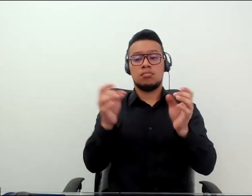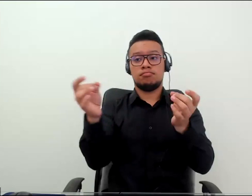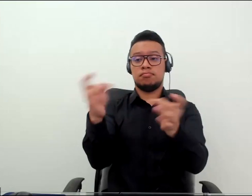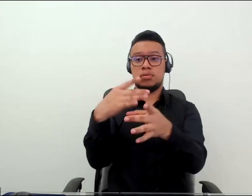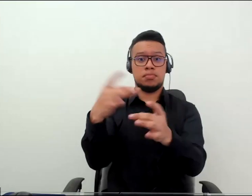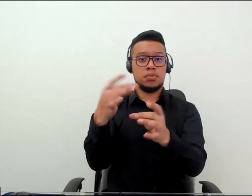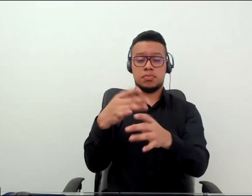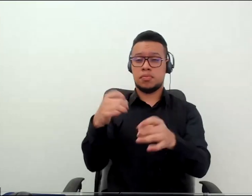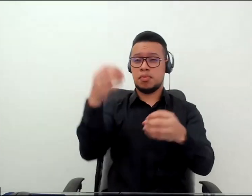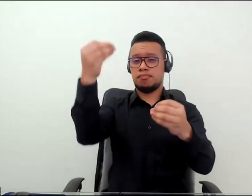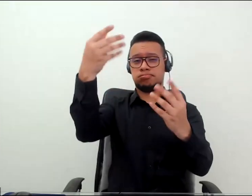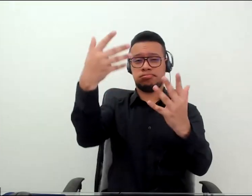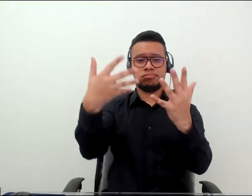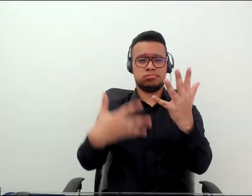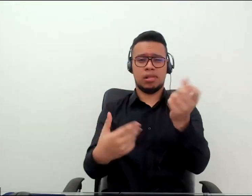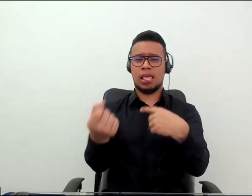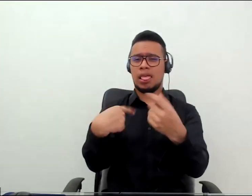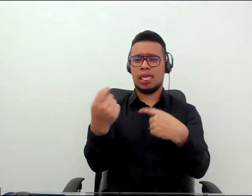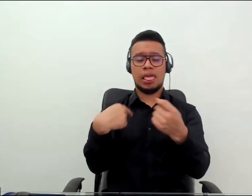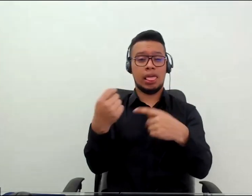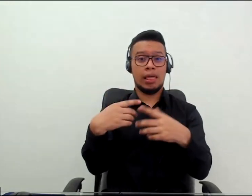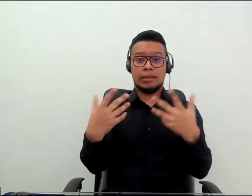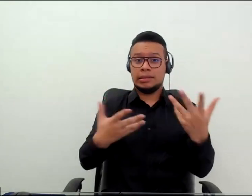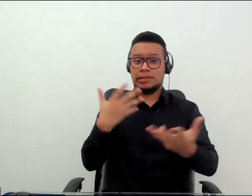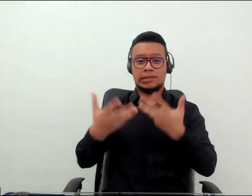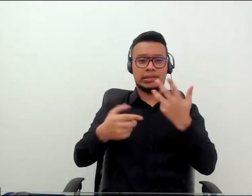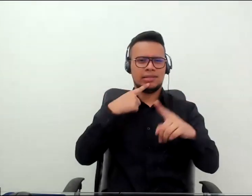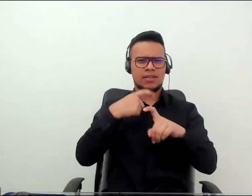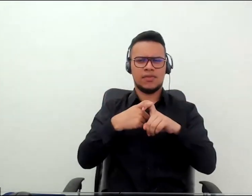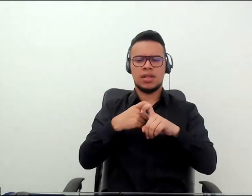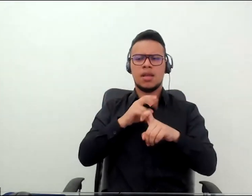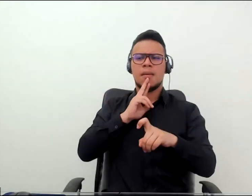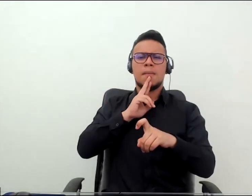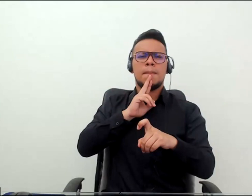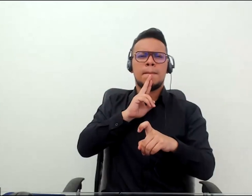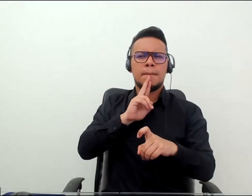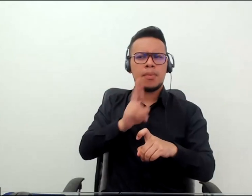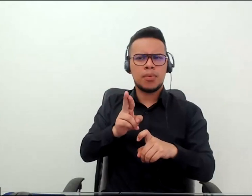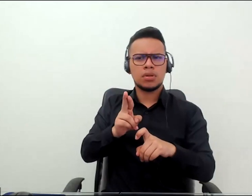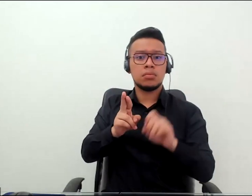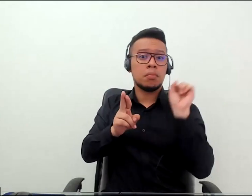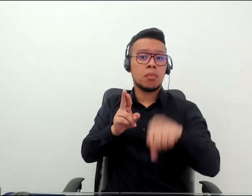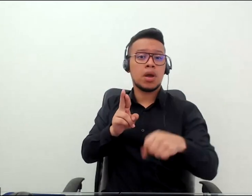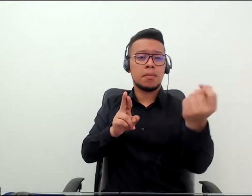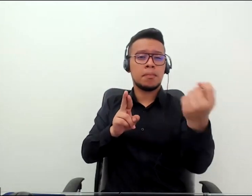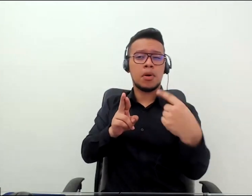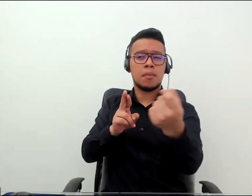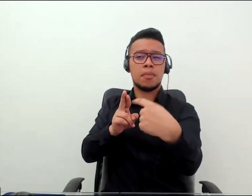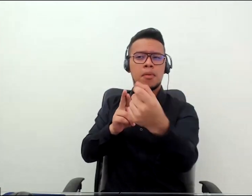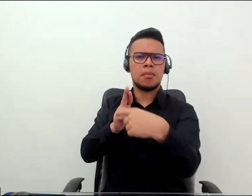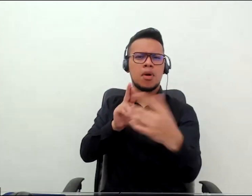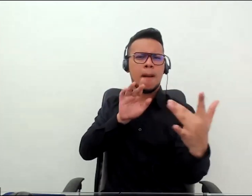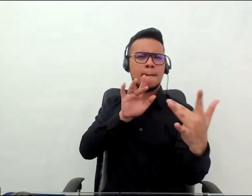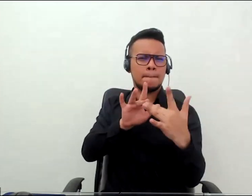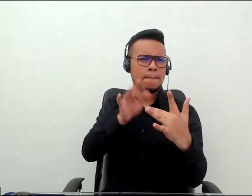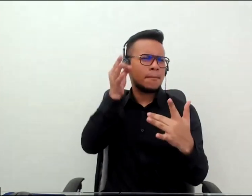simultáneamente es muy difícil Yo sé que cuando uno responde una pregunta puede responder varias a la vez que son relacionadas pero no